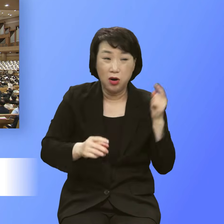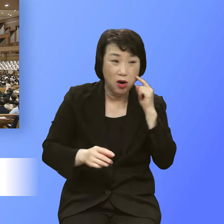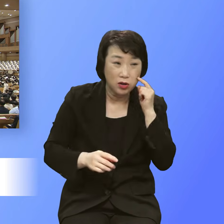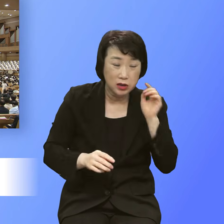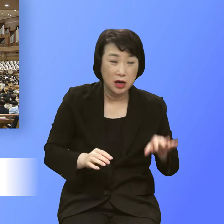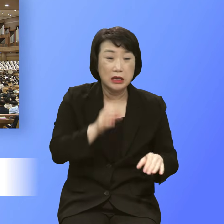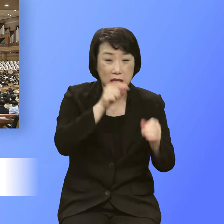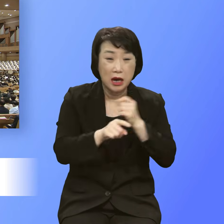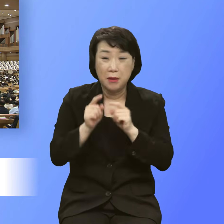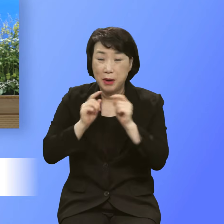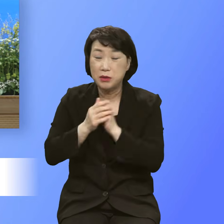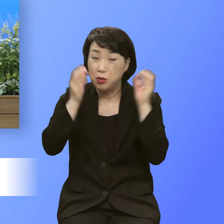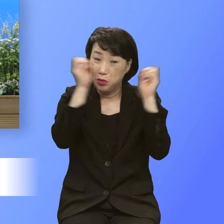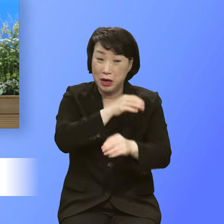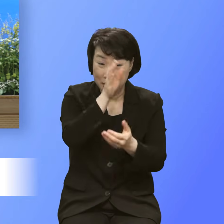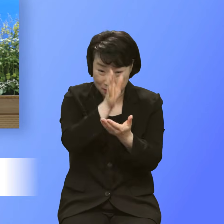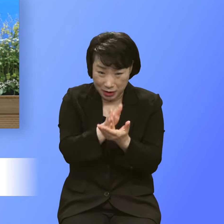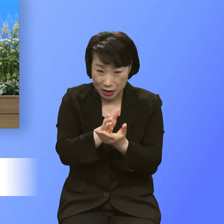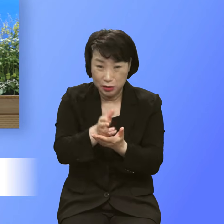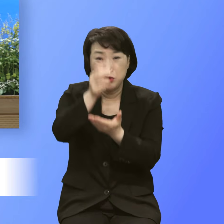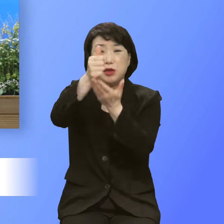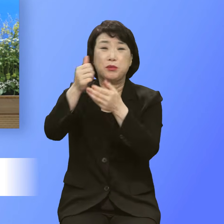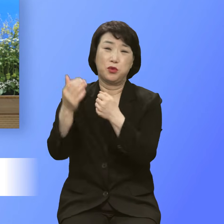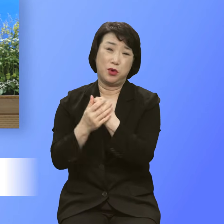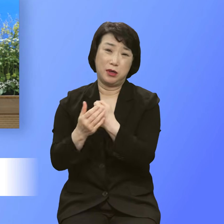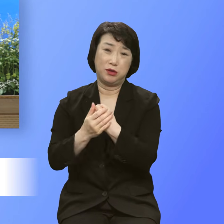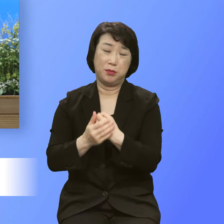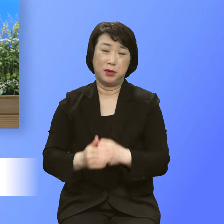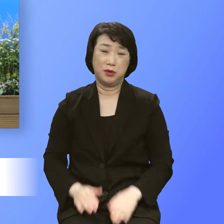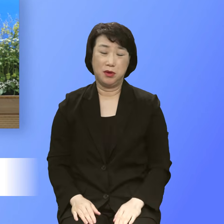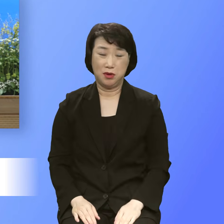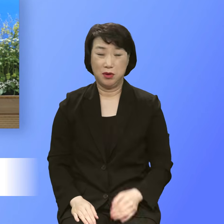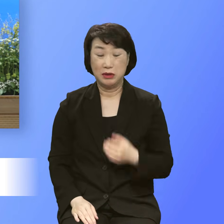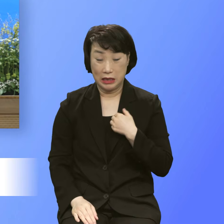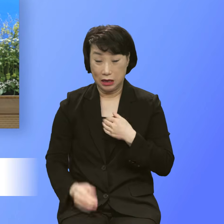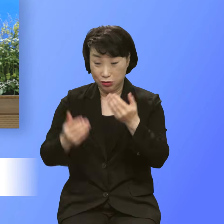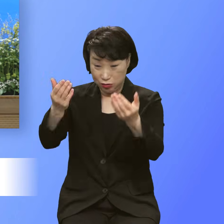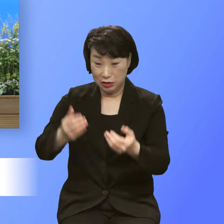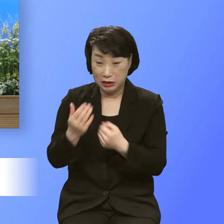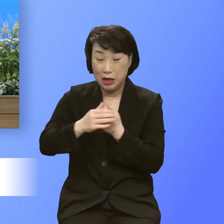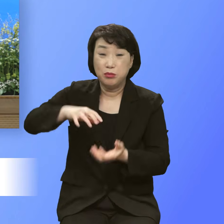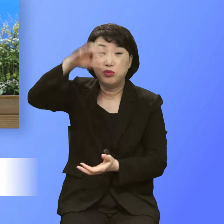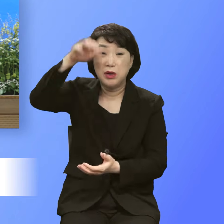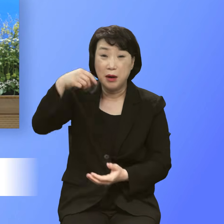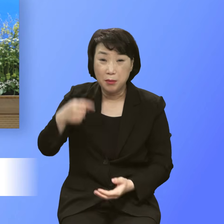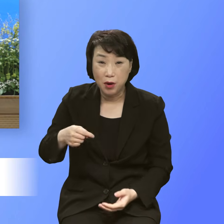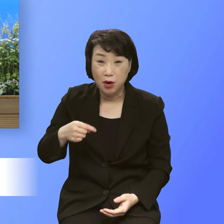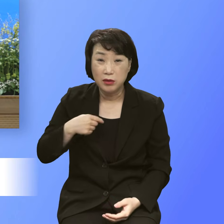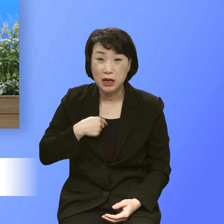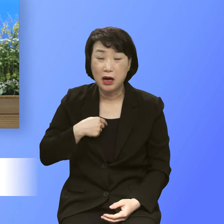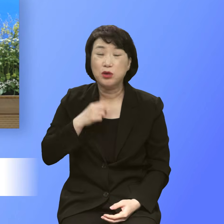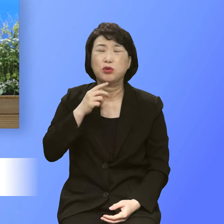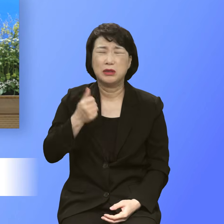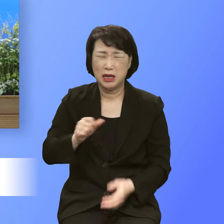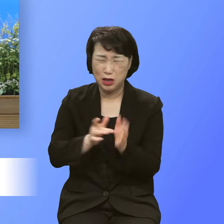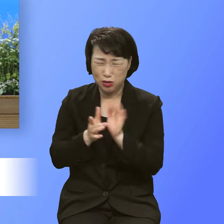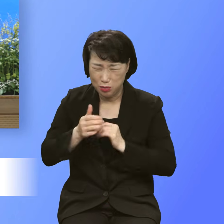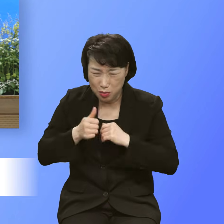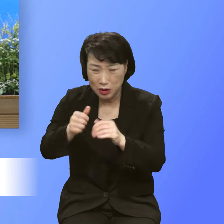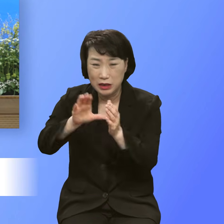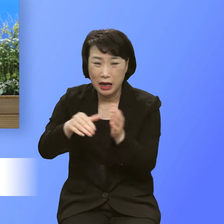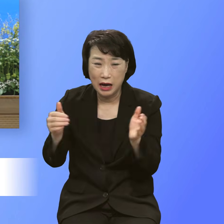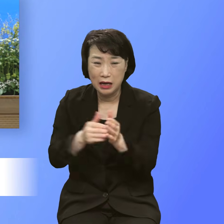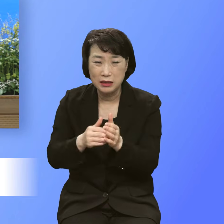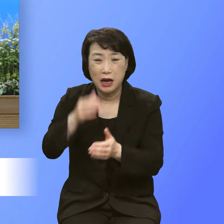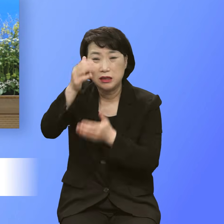거짓으로 그 진리의 말씀을 오해하지 않도록 주님 일하여 주시옵소서. 그렇게 내게 베풀으신 은혜의 분량이 어떤 분량이냐? 독생자를 내놓기까지